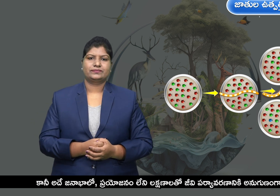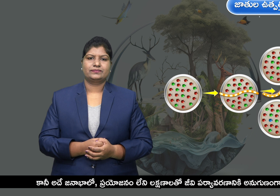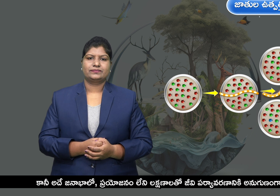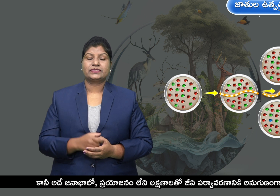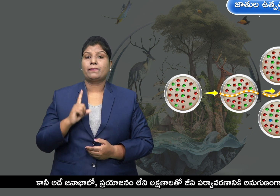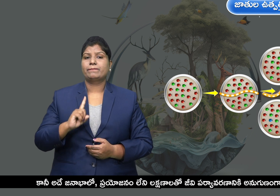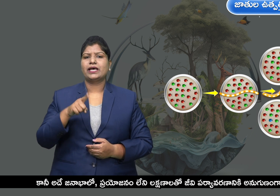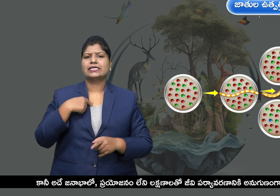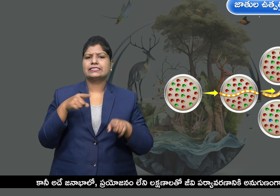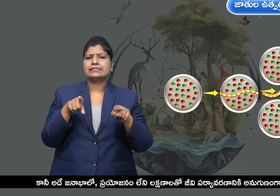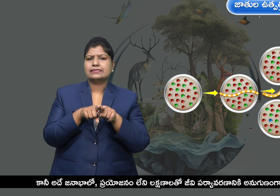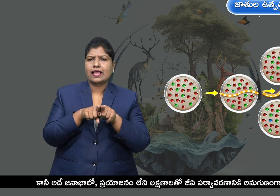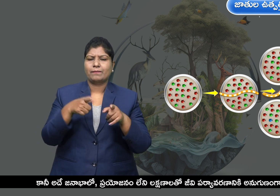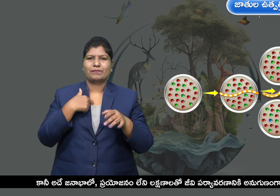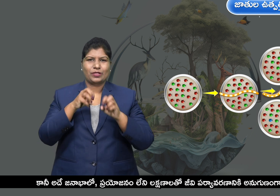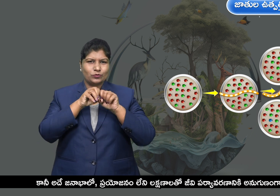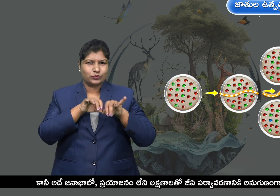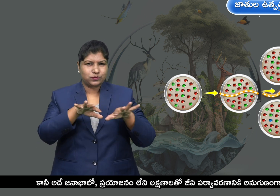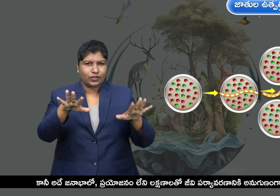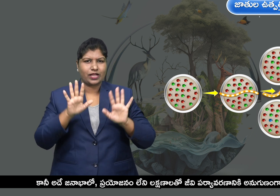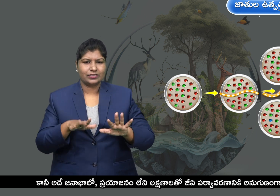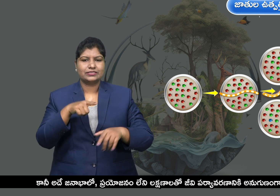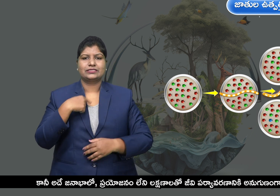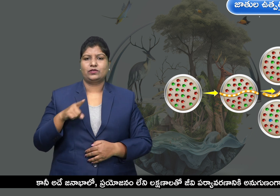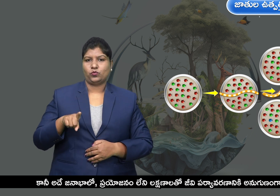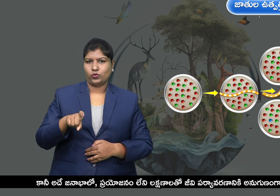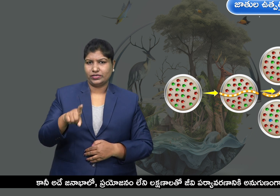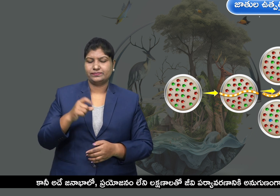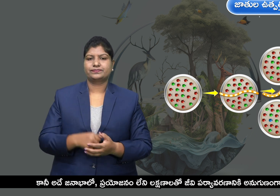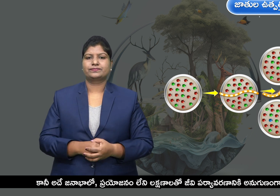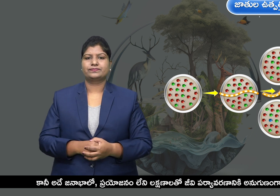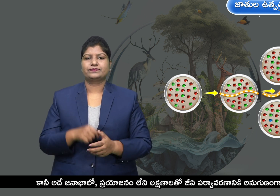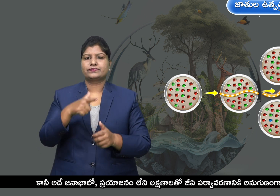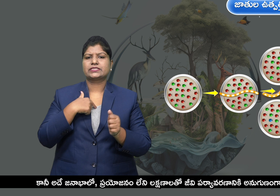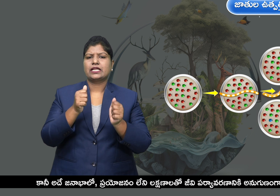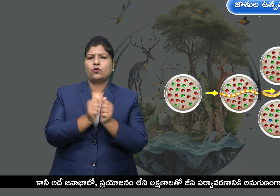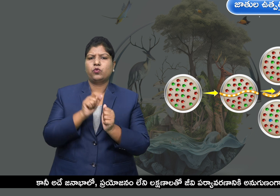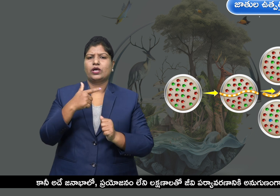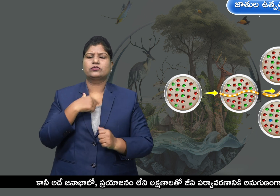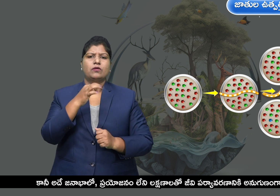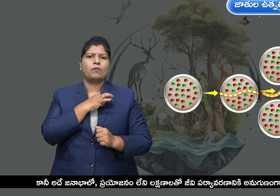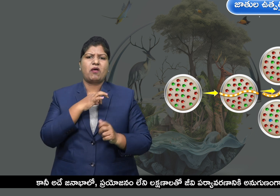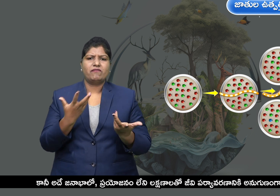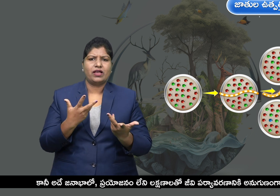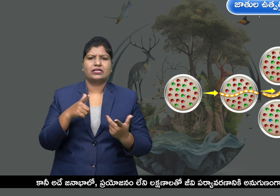కానీ అదే జనాభాలో ప్రయోజనం లేని లక్షణాలతో జీవి పర్యావరణానికి అనుగుణంగా